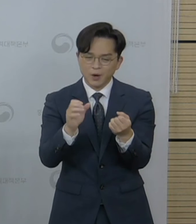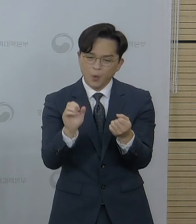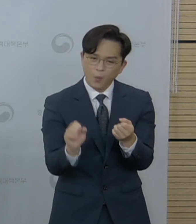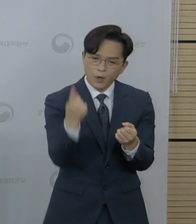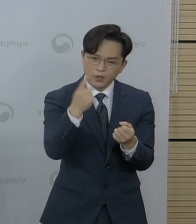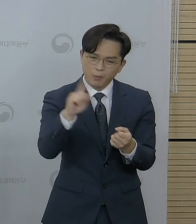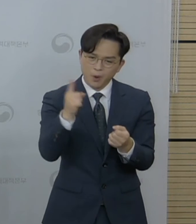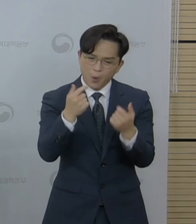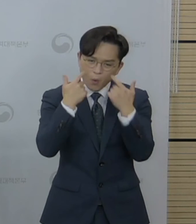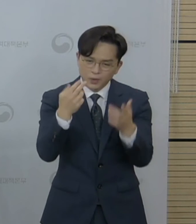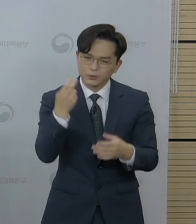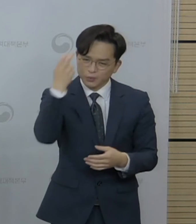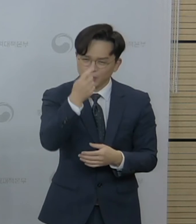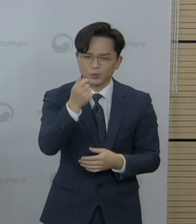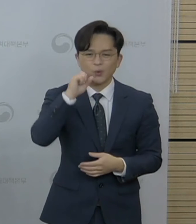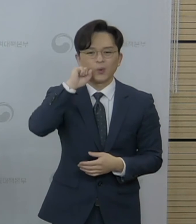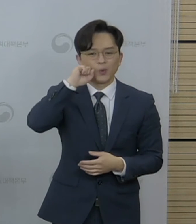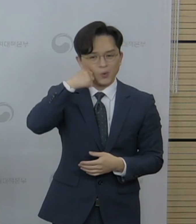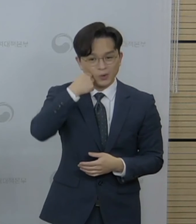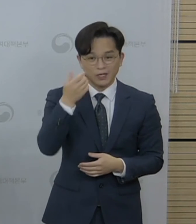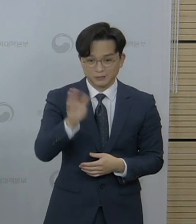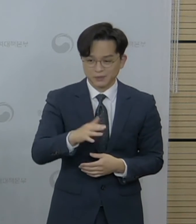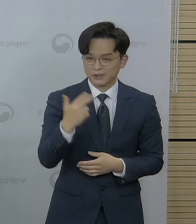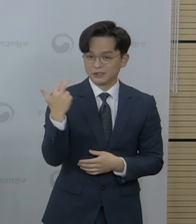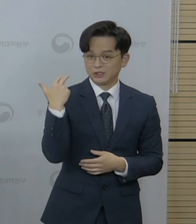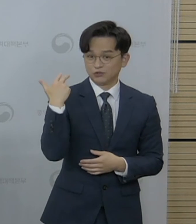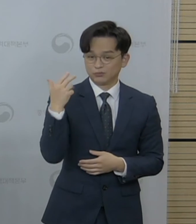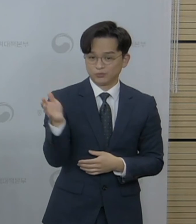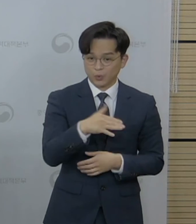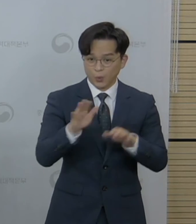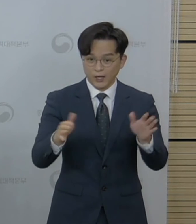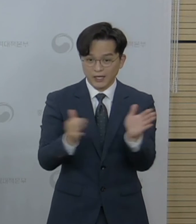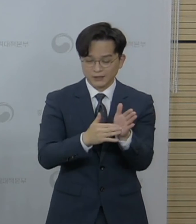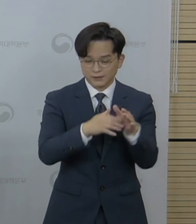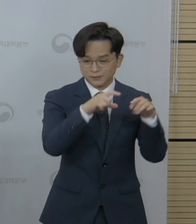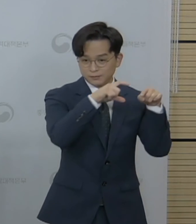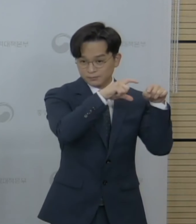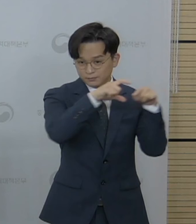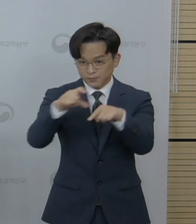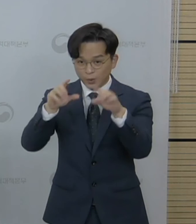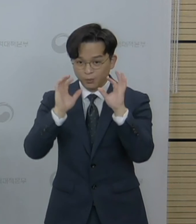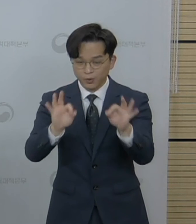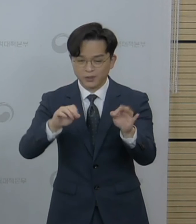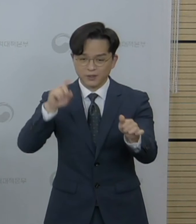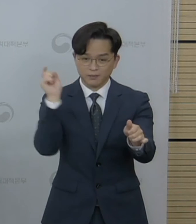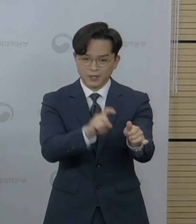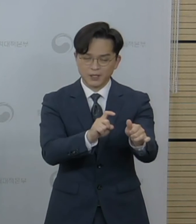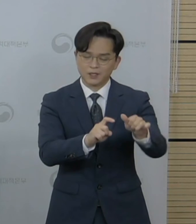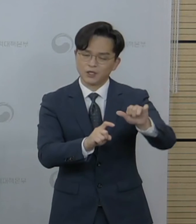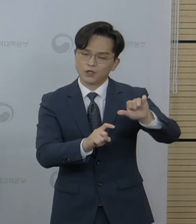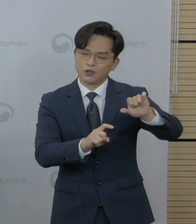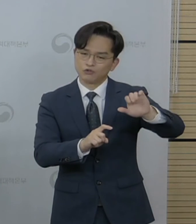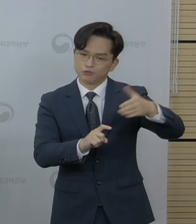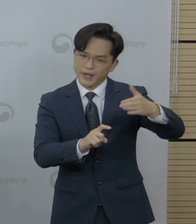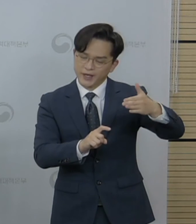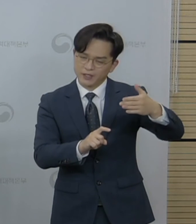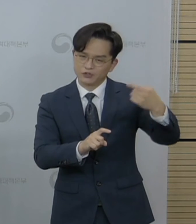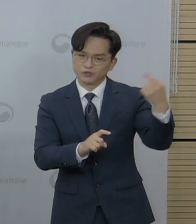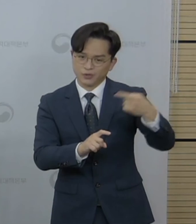그러나 통계적 추정으로는 지난주까지 일평균 900에서 1000명대의 발생을 보인